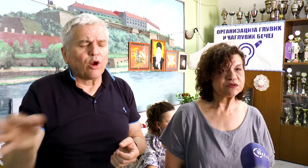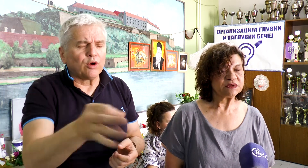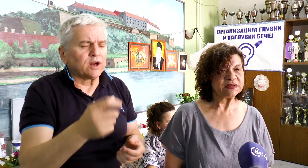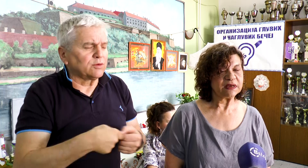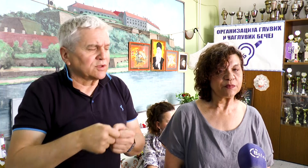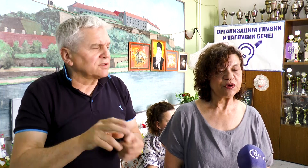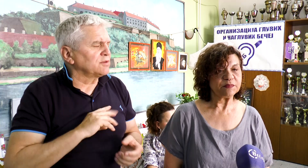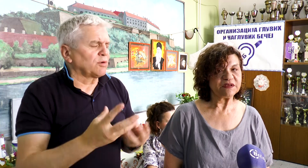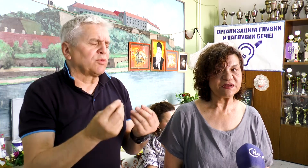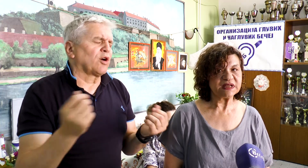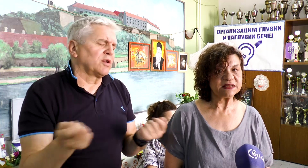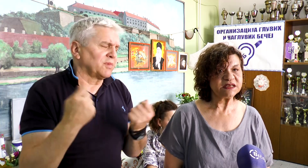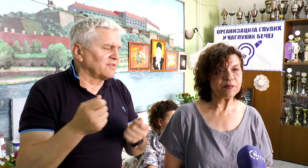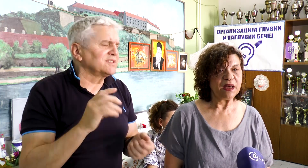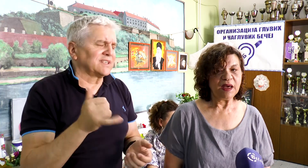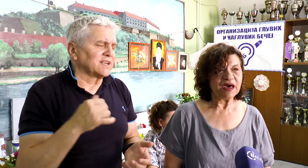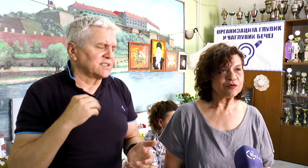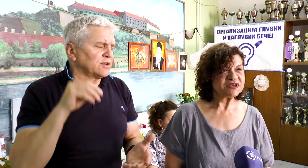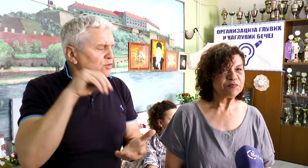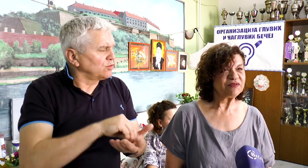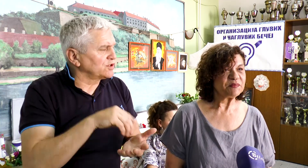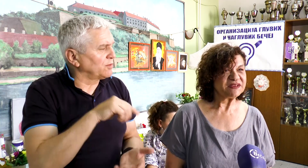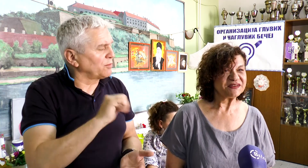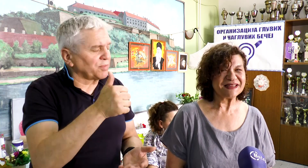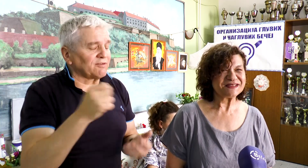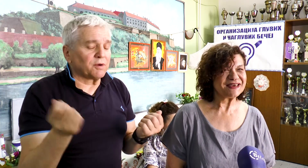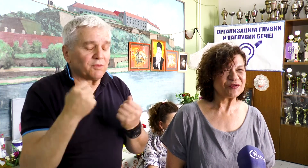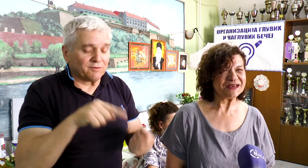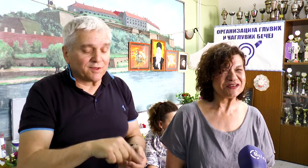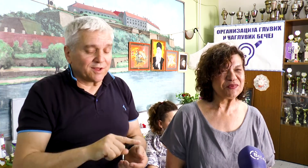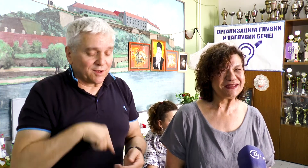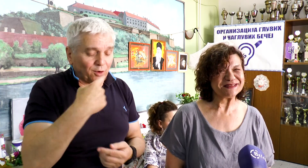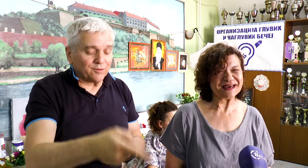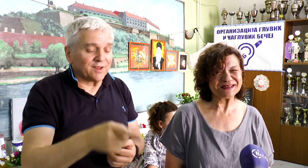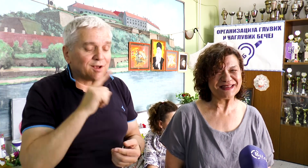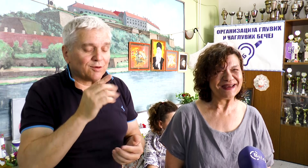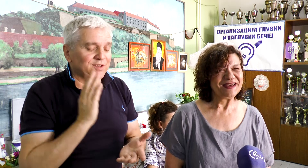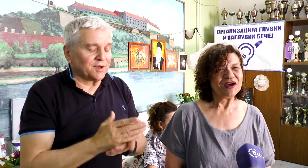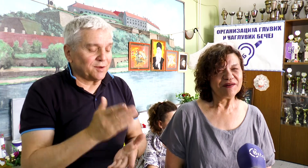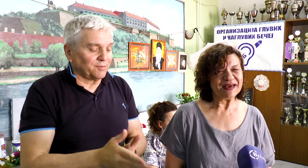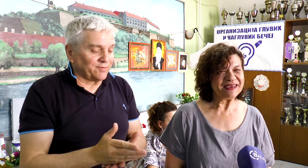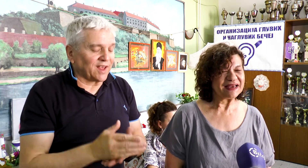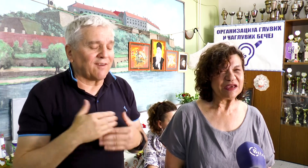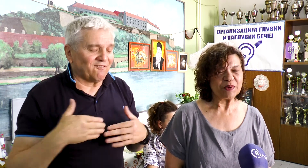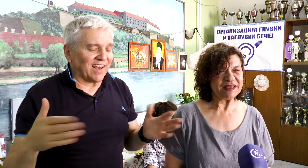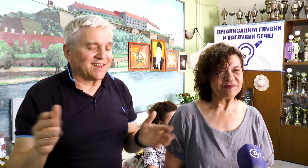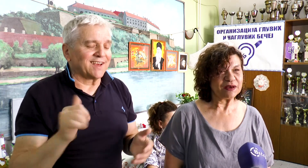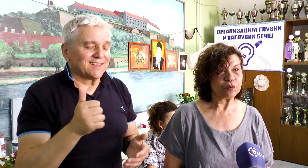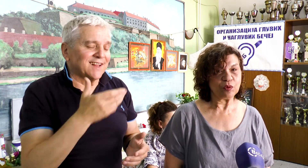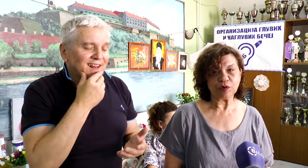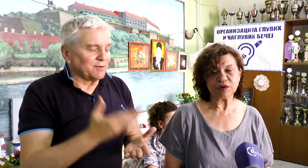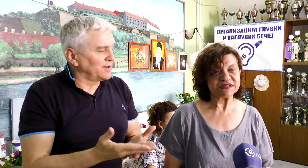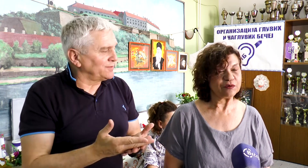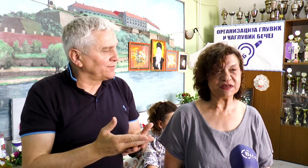smo prisutni na brojnim manifestacijama. Evo sad prva manifestacija koja će biti zaista velika i